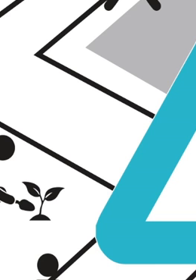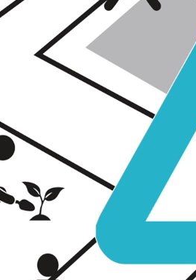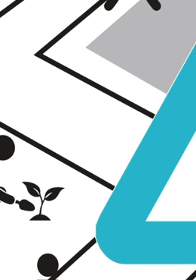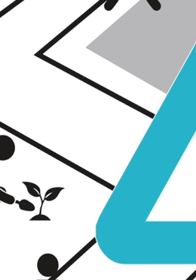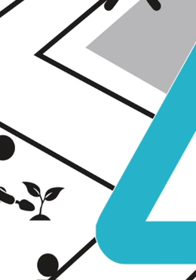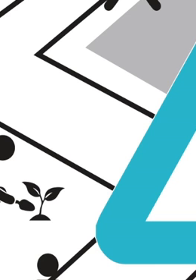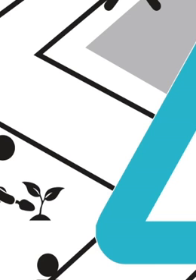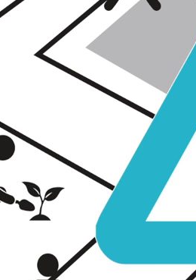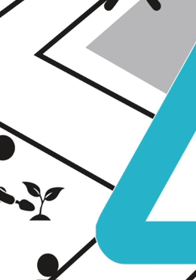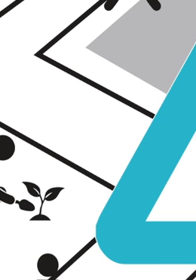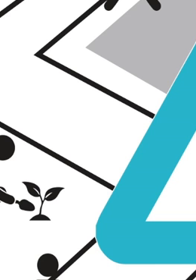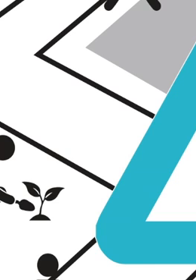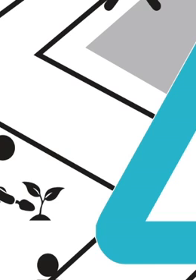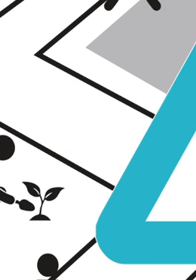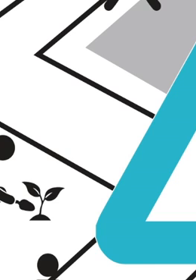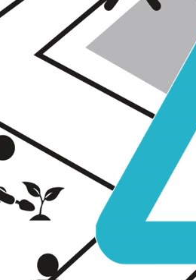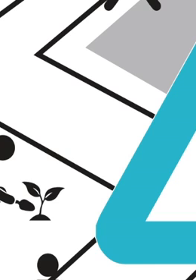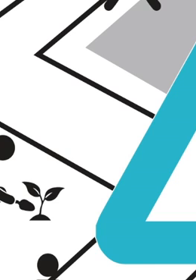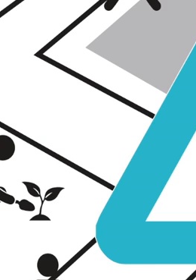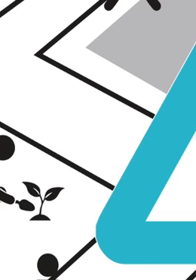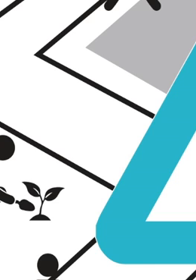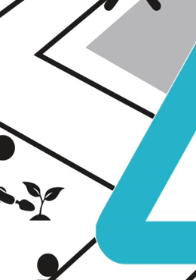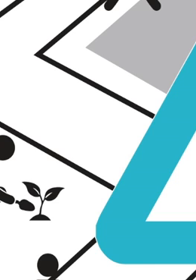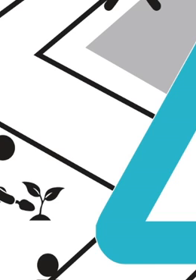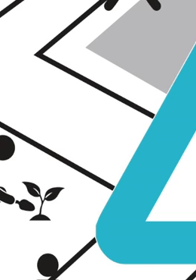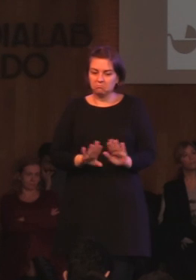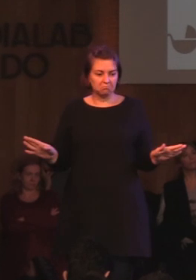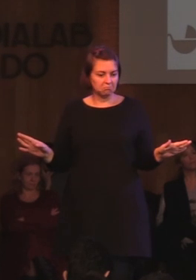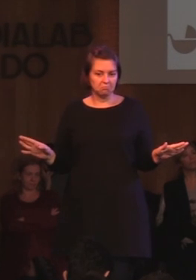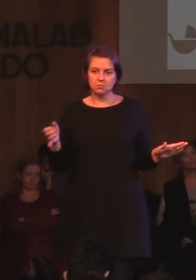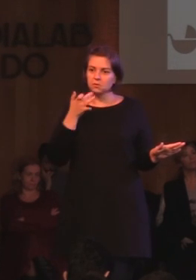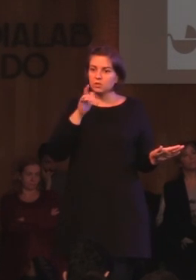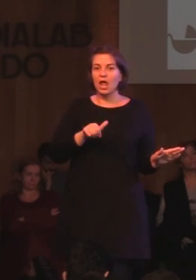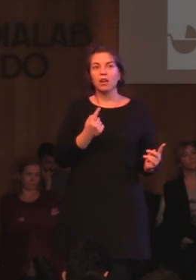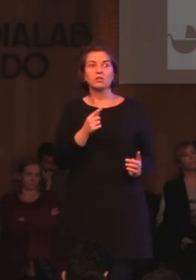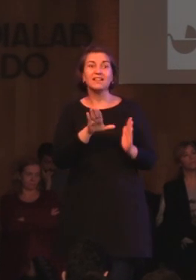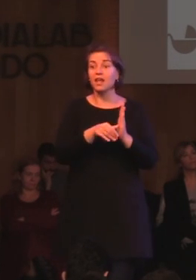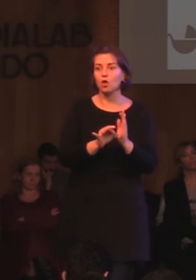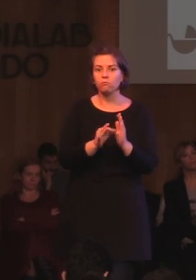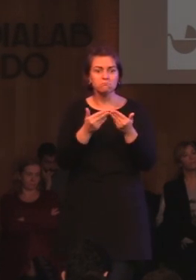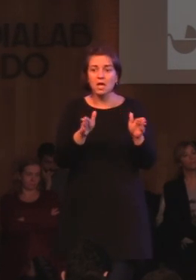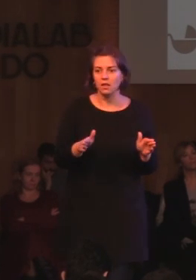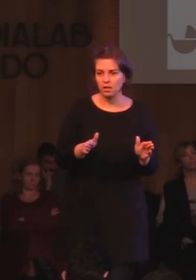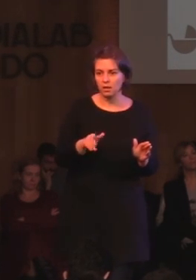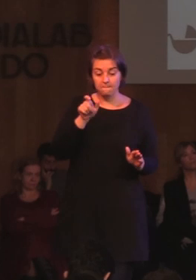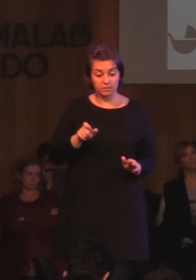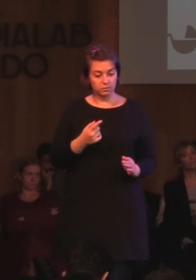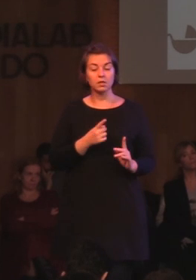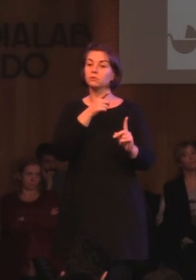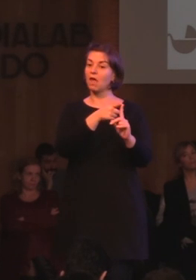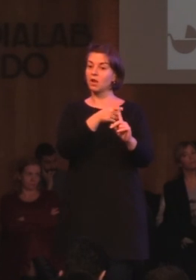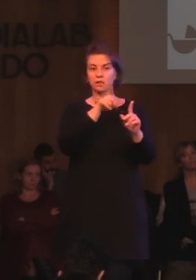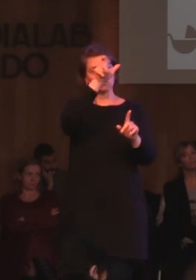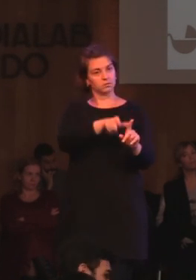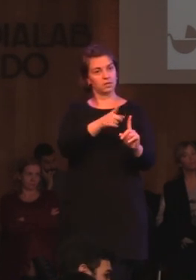de ese lugar tan precioso, y además sin miedo, porque si alguno llega tarde, se pierde. Hay unas figuras de referencia, que son